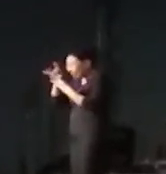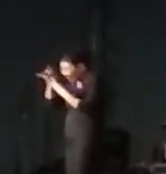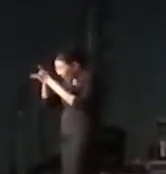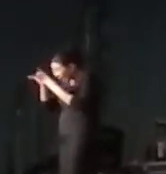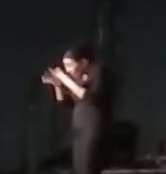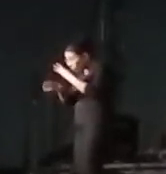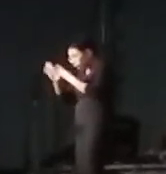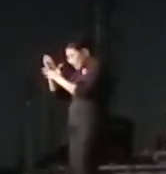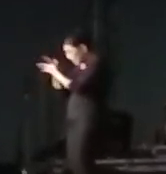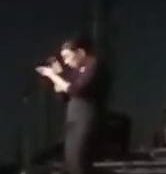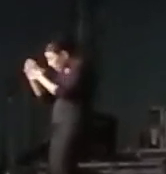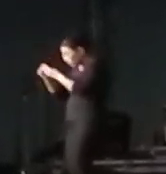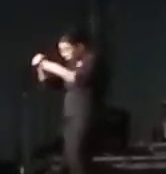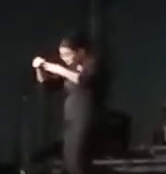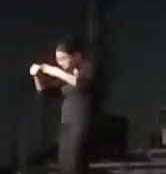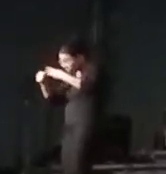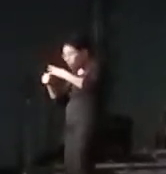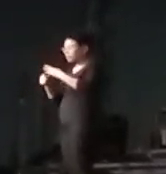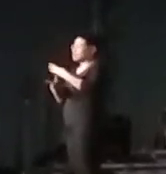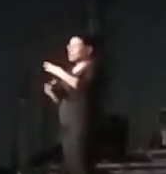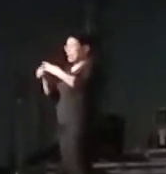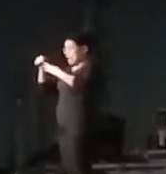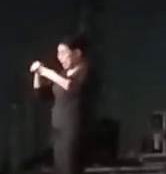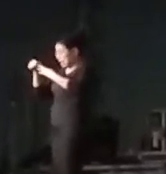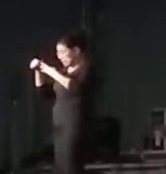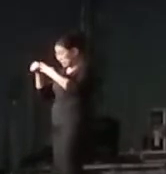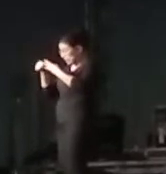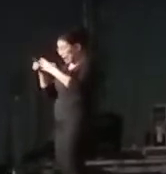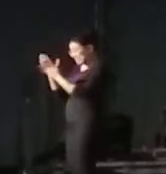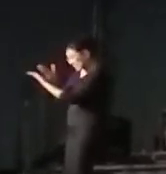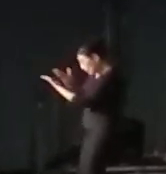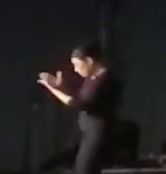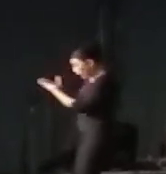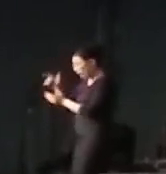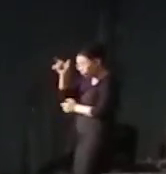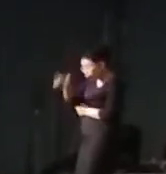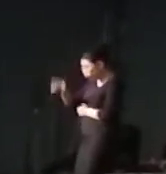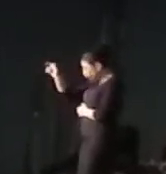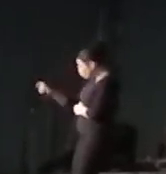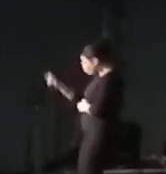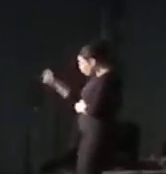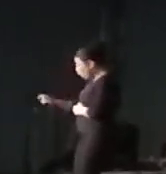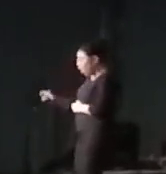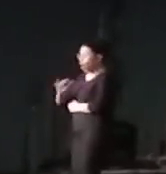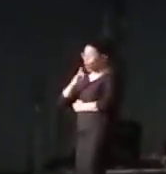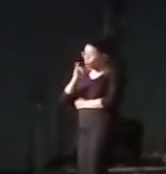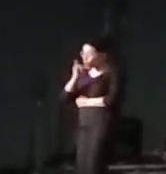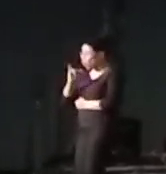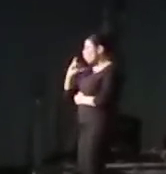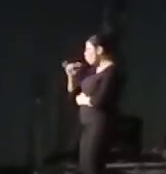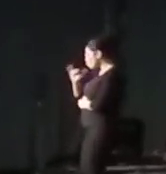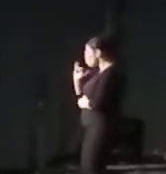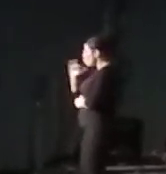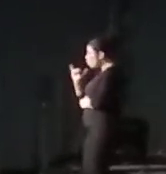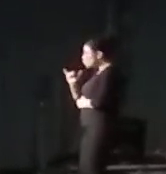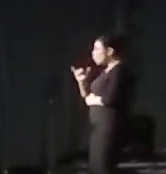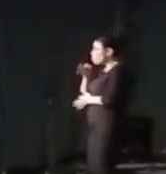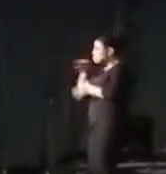em separado e sem ouvir o lado do outro, contou a sua versão ali. Muito em câmera lenta,